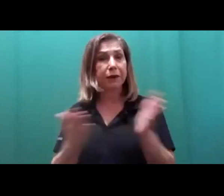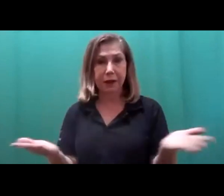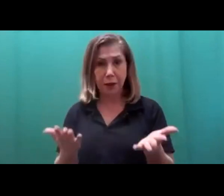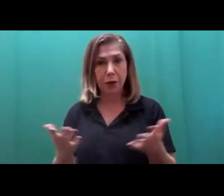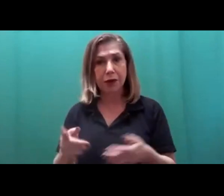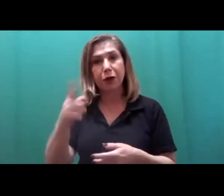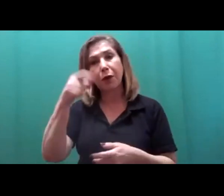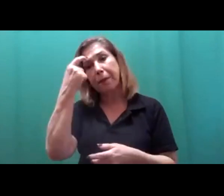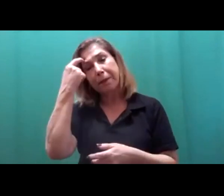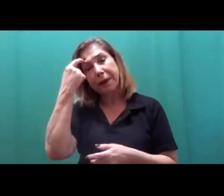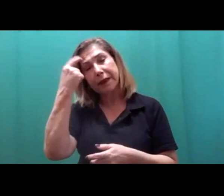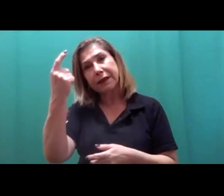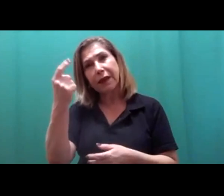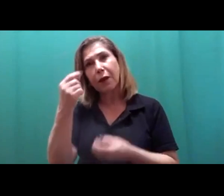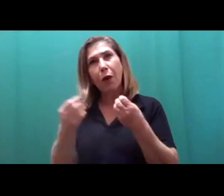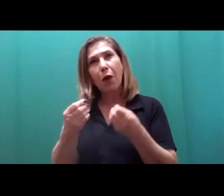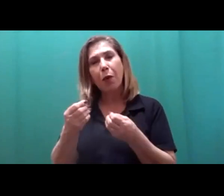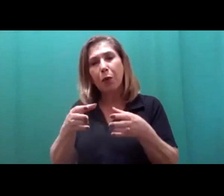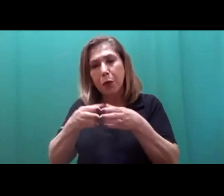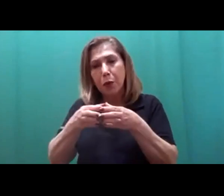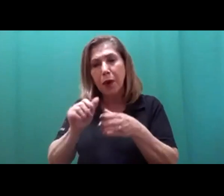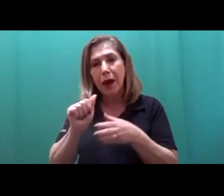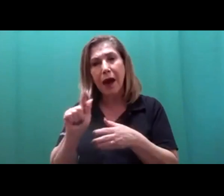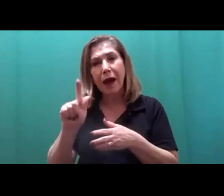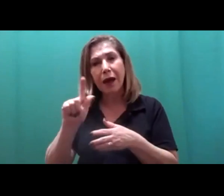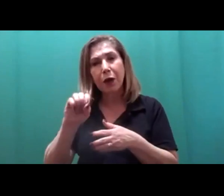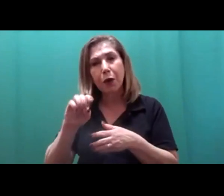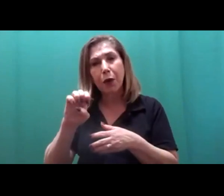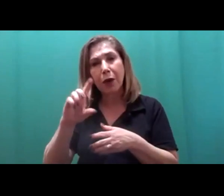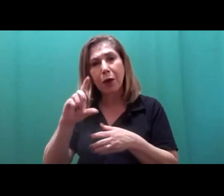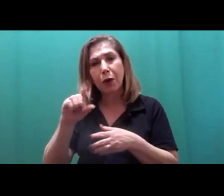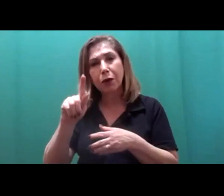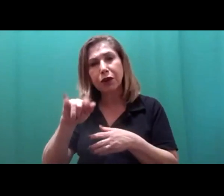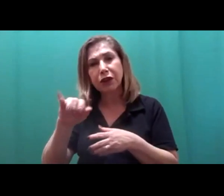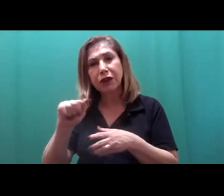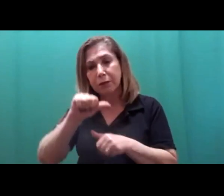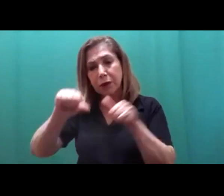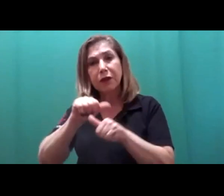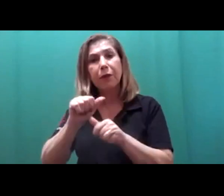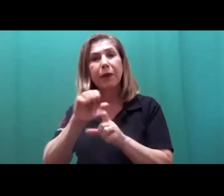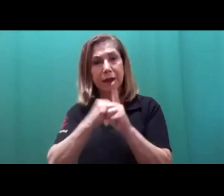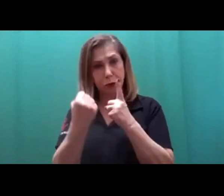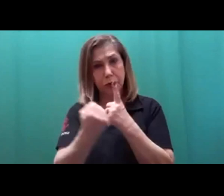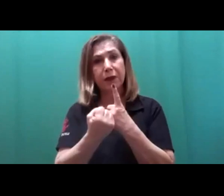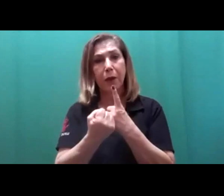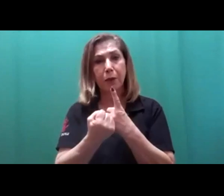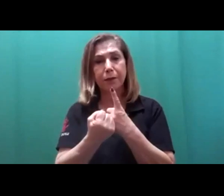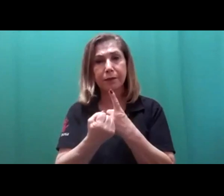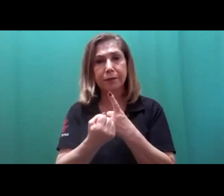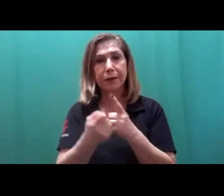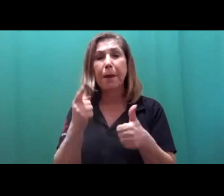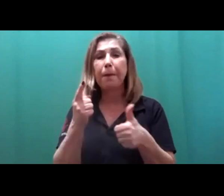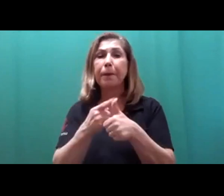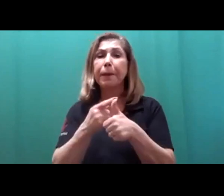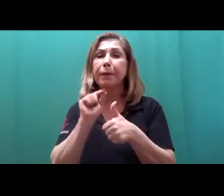pensar, a partir da agroecologia, processos de transformação social. E aí a primeira coisa que eu venho aportar é